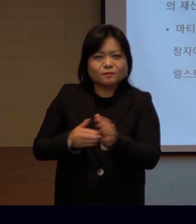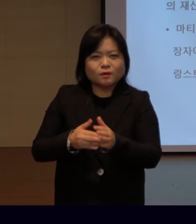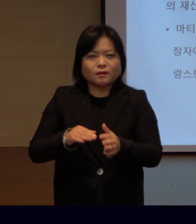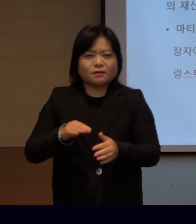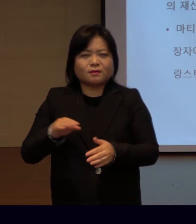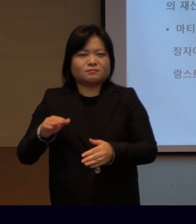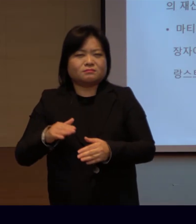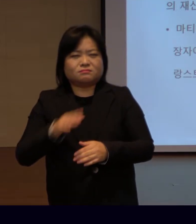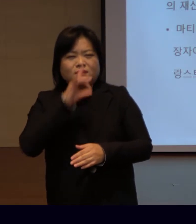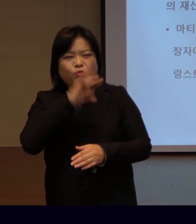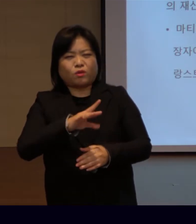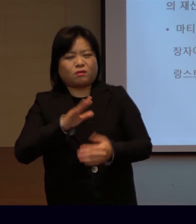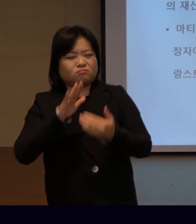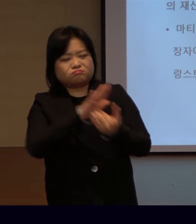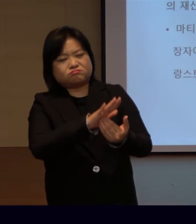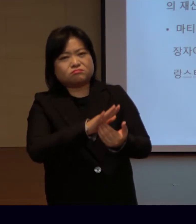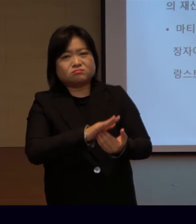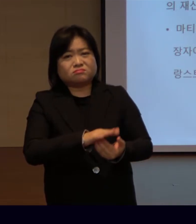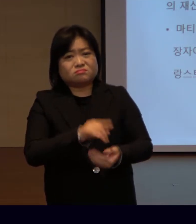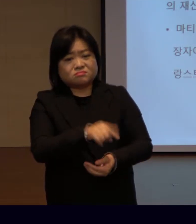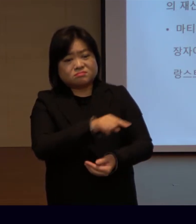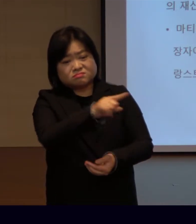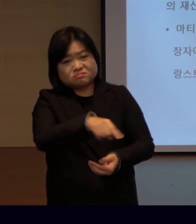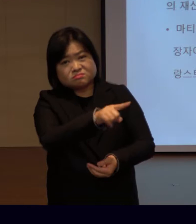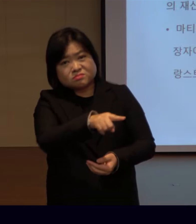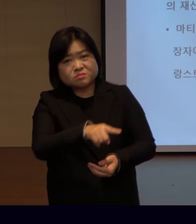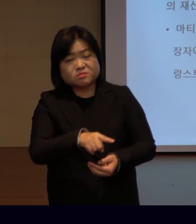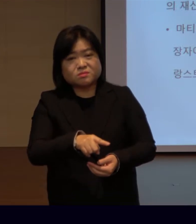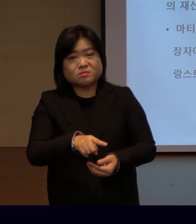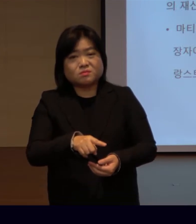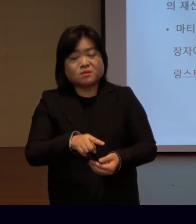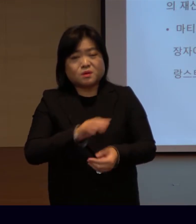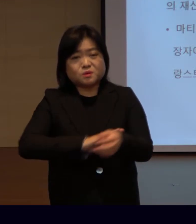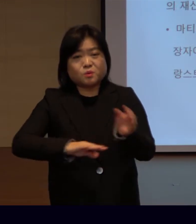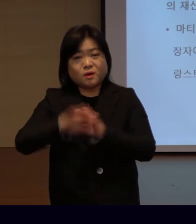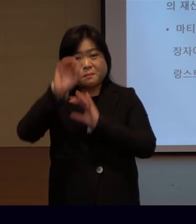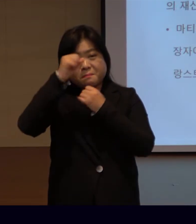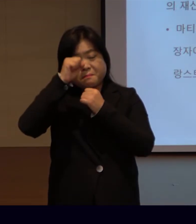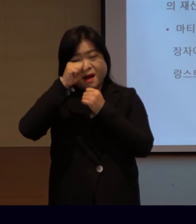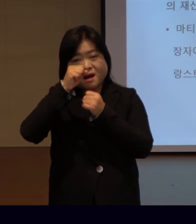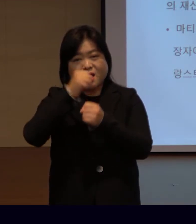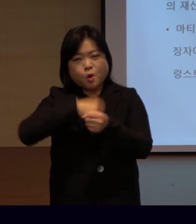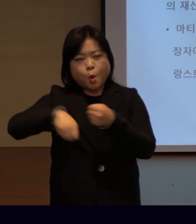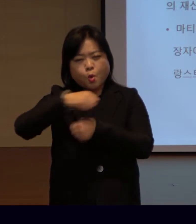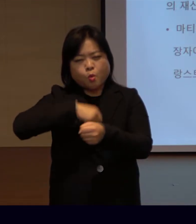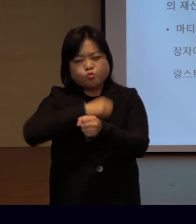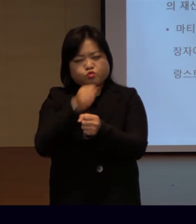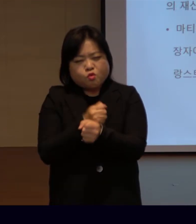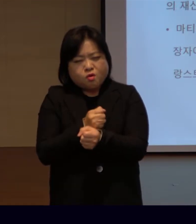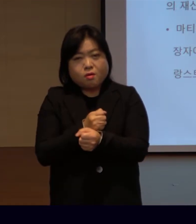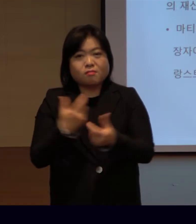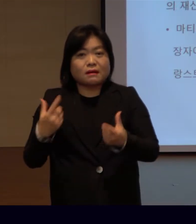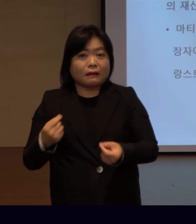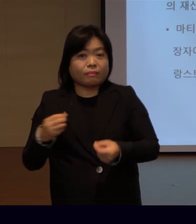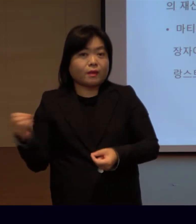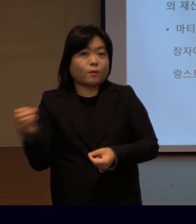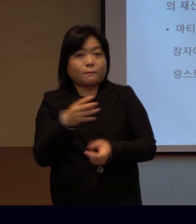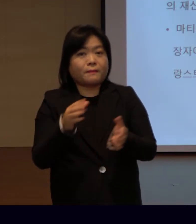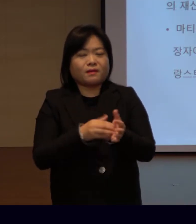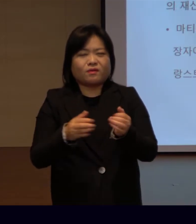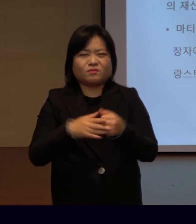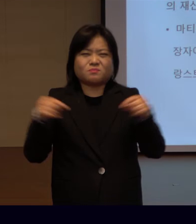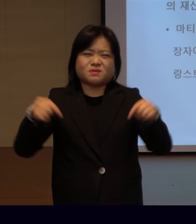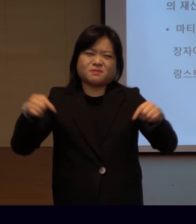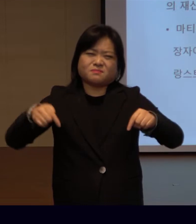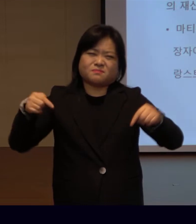마티아스가 이거는 말도 안 된다. 이거 당신들이 두 손 발을 꽁꽁 묶어서 강물에 던지는 거다. 그랬더니 이제 둘이서